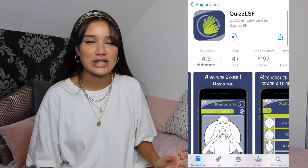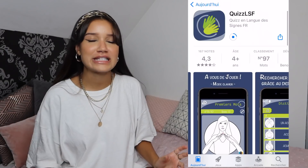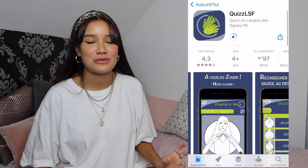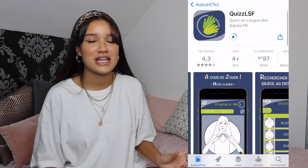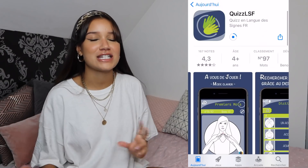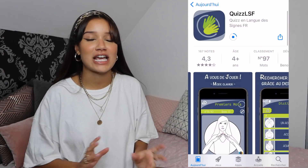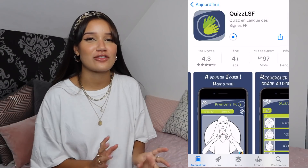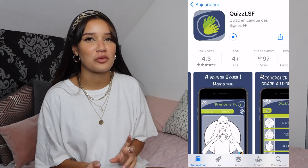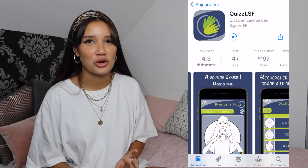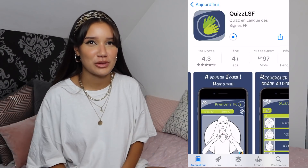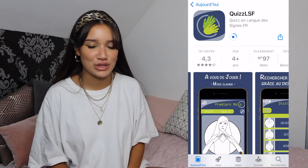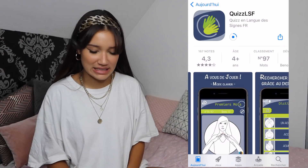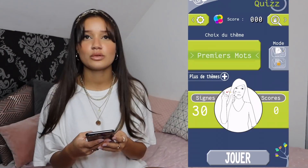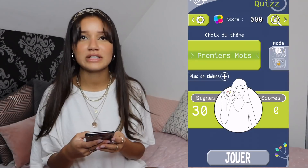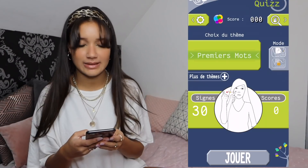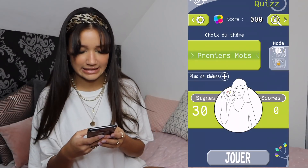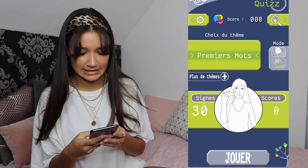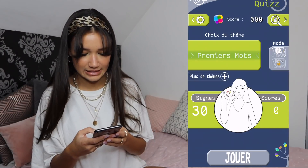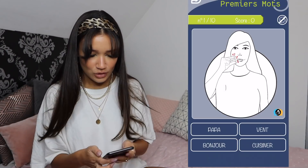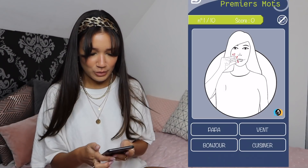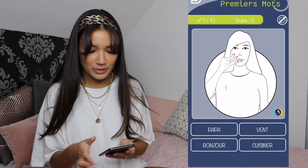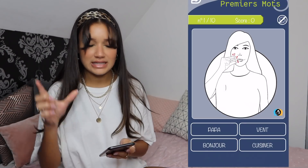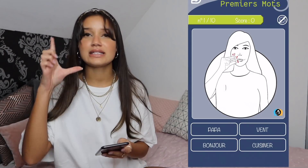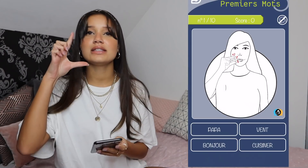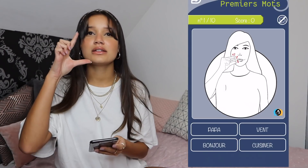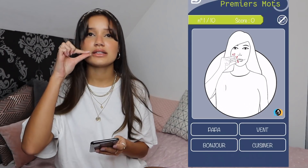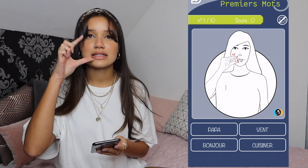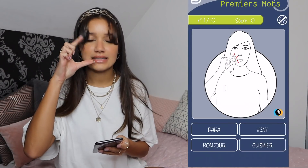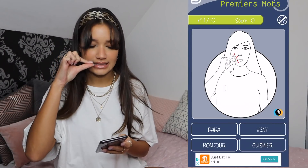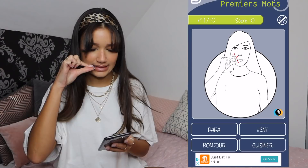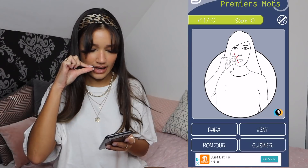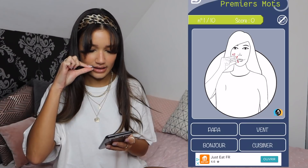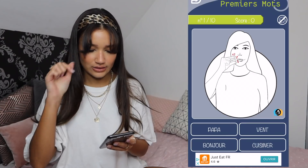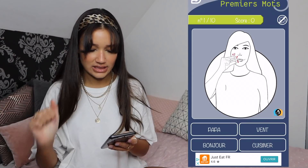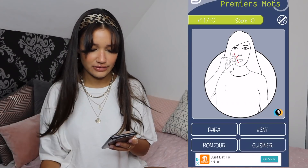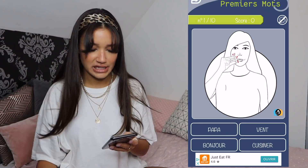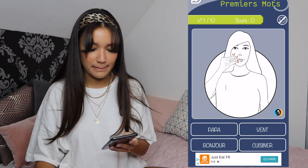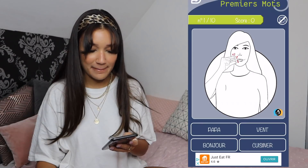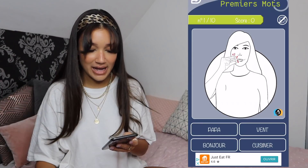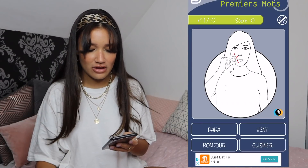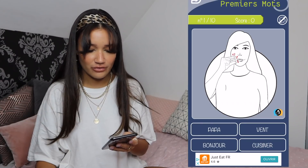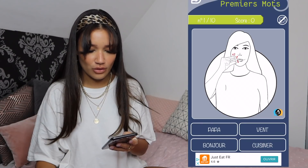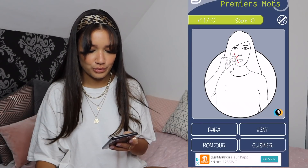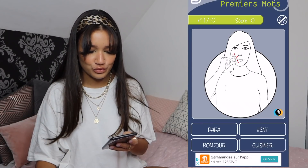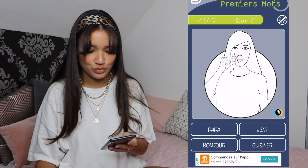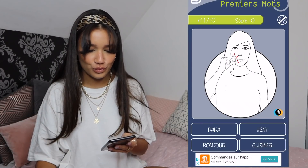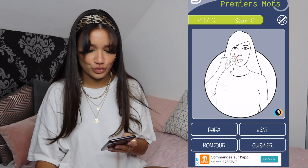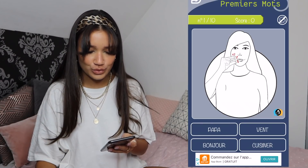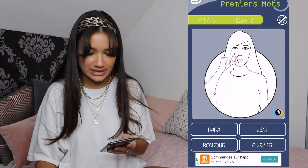si jamais j'arrive à comprendre un peu les signes. Donc c'est parti. Le premier signe, c'est ça. Est-ce que ça veut dire papa, vent, bonjour ou